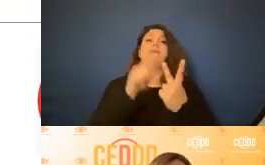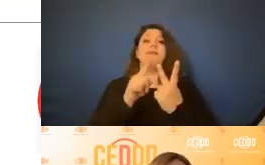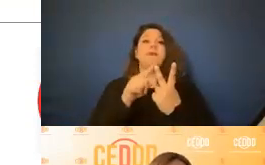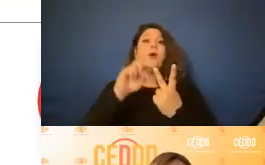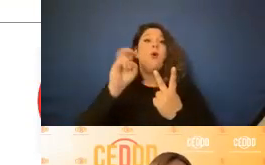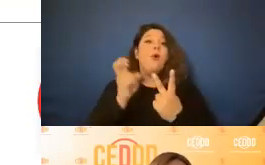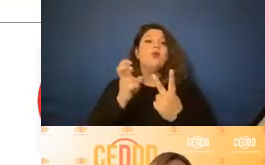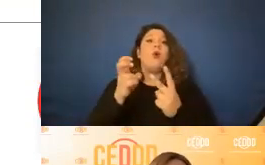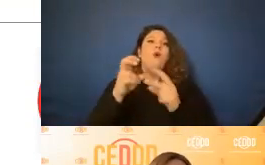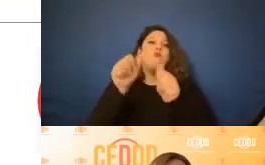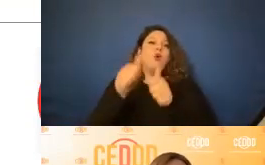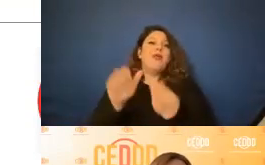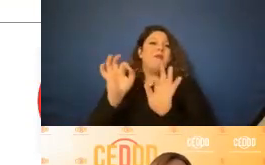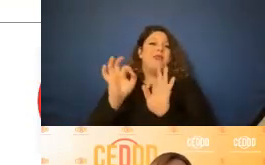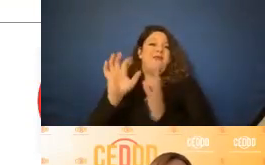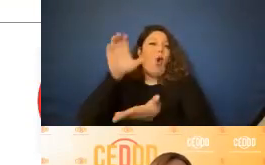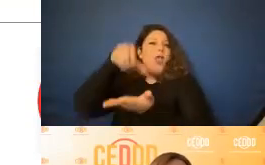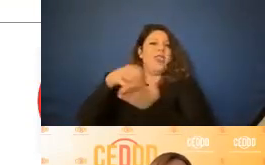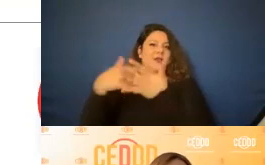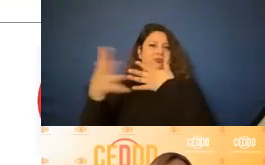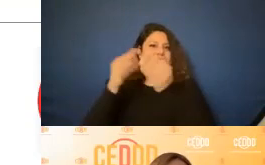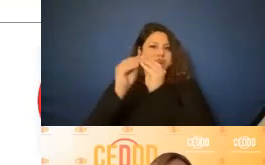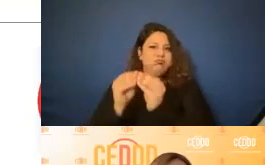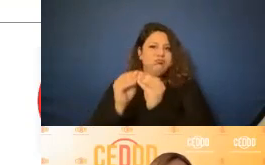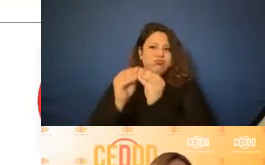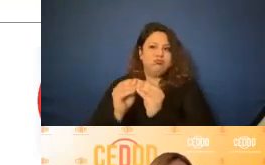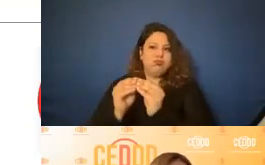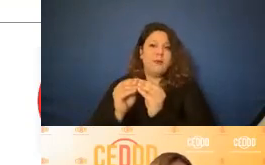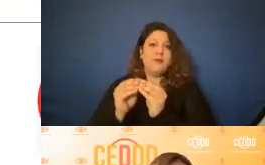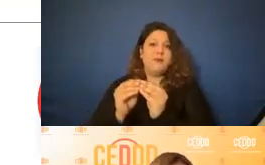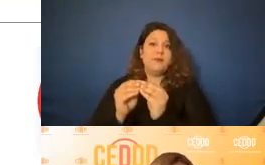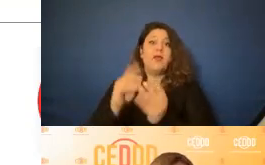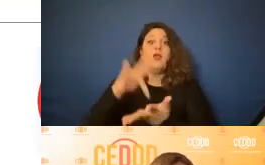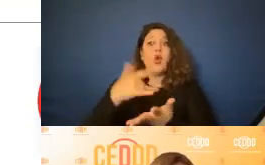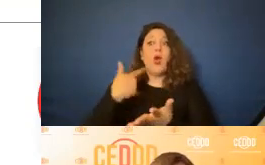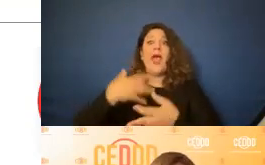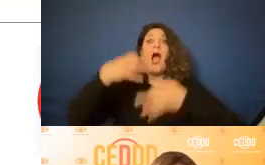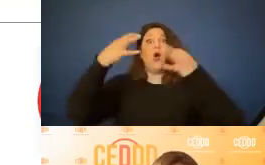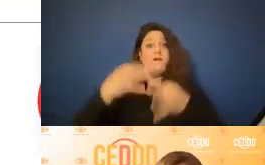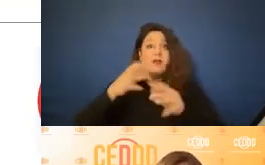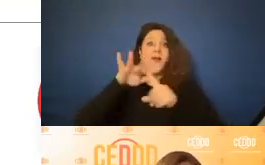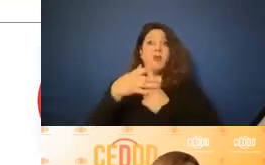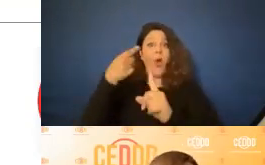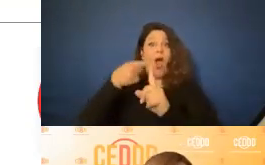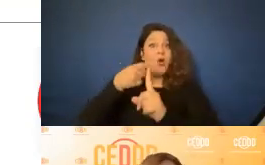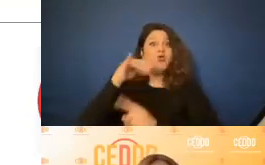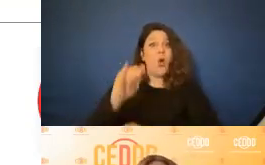por el propio centro. Una vez confirmada la situación de acoso, pues vamos a concretar las medidas